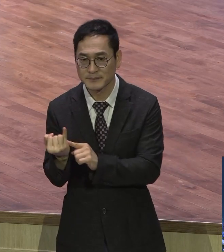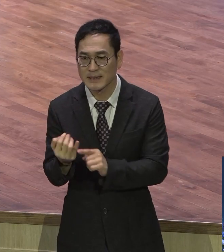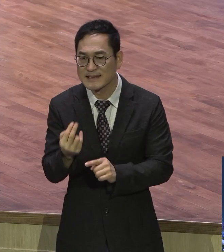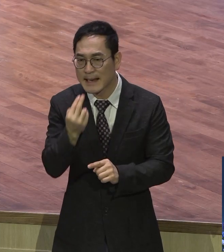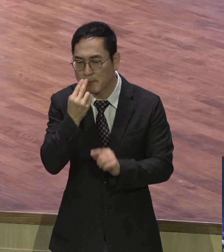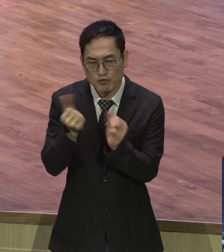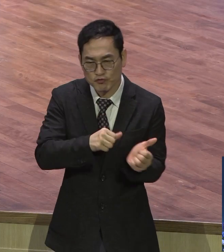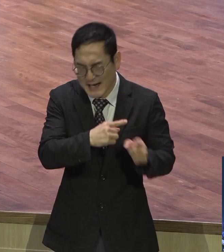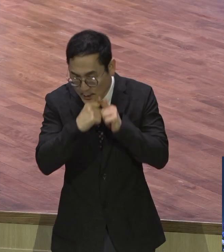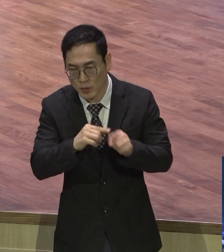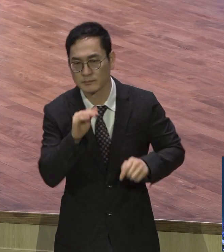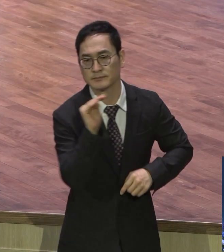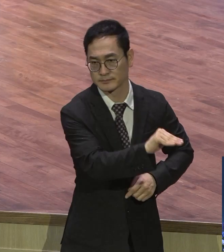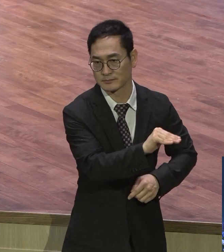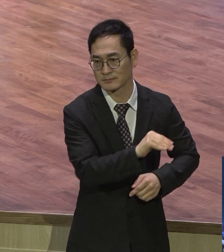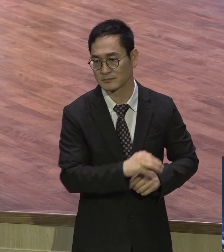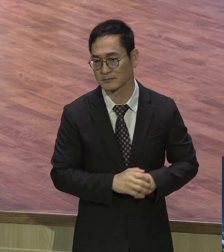만짐이에요.